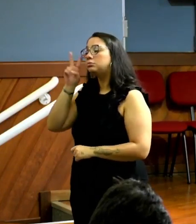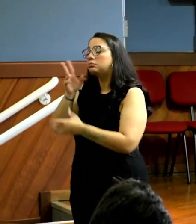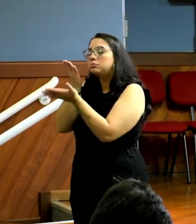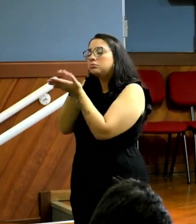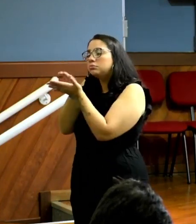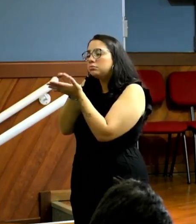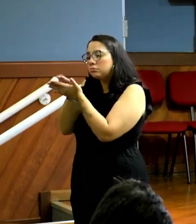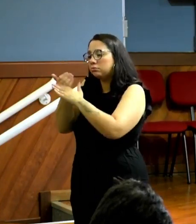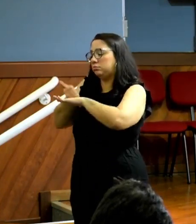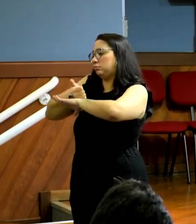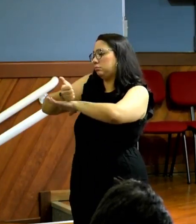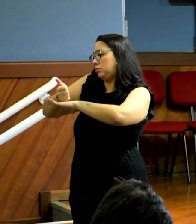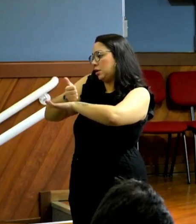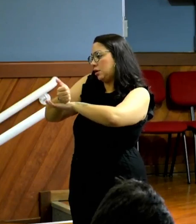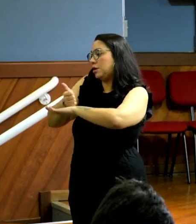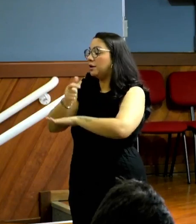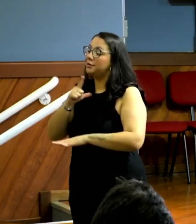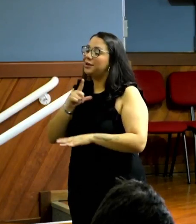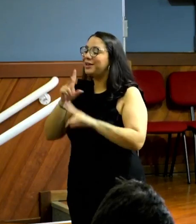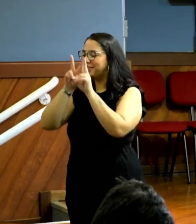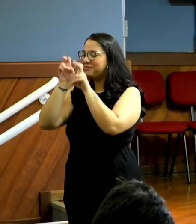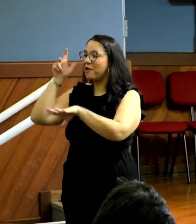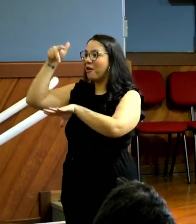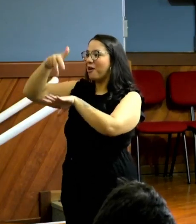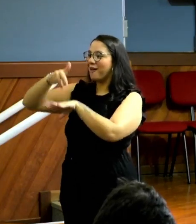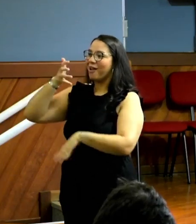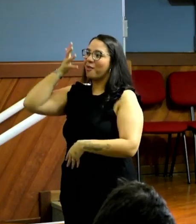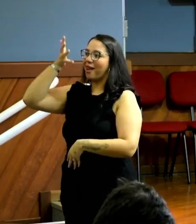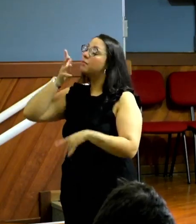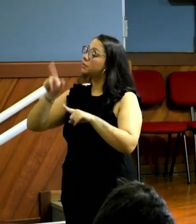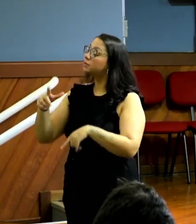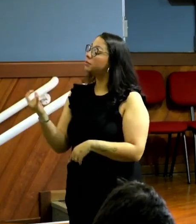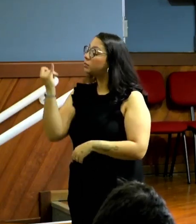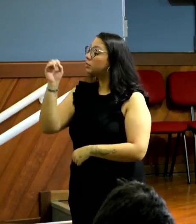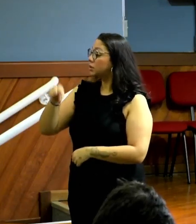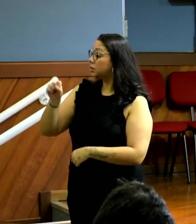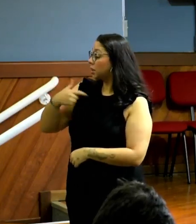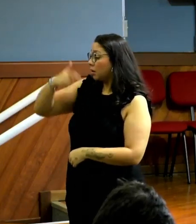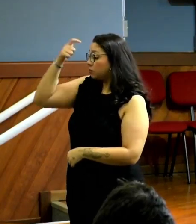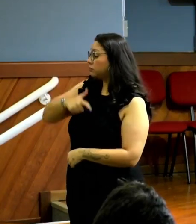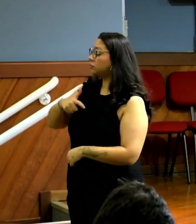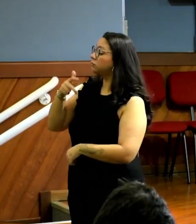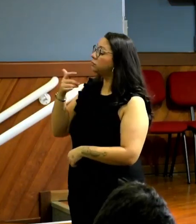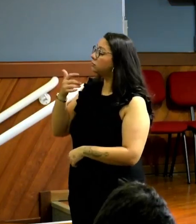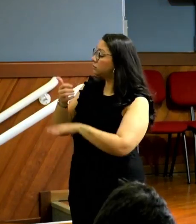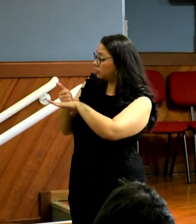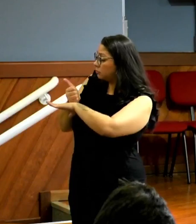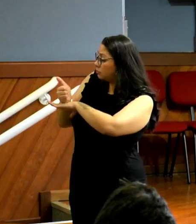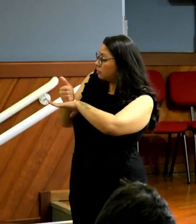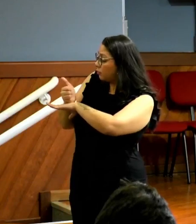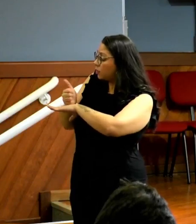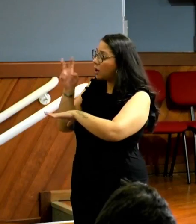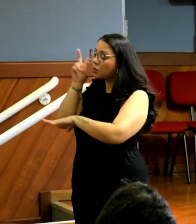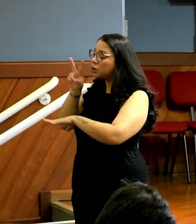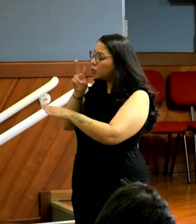está muito na moda dizer, né, coloque o seu local de fala, mas eu acho que isso às vezes é importante. Né, eu sou um historiador que trabalha em um centro de